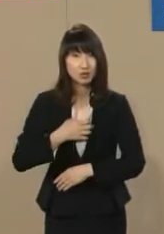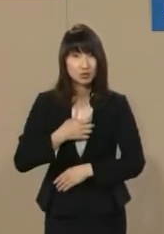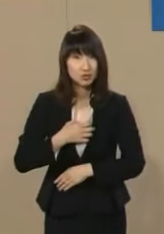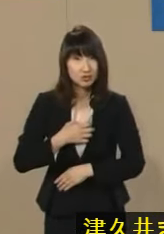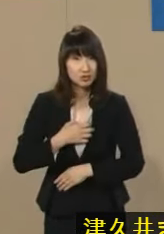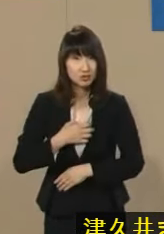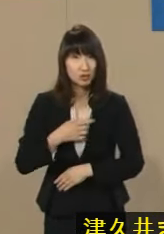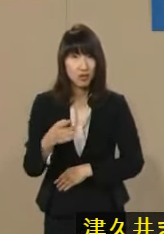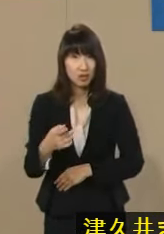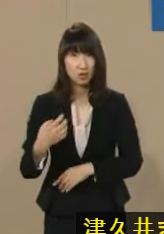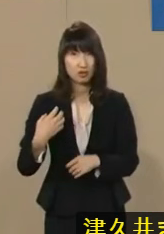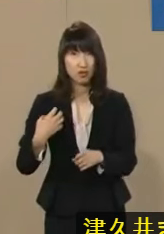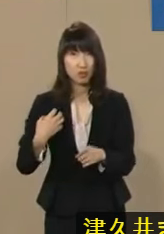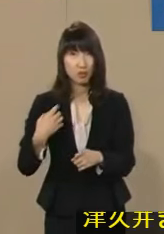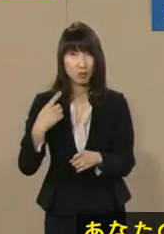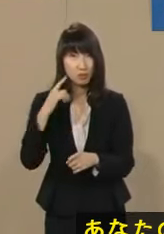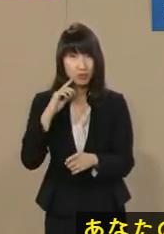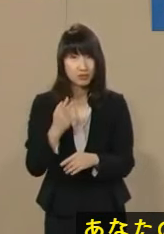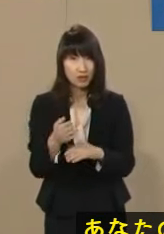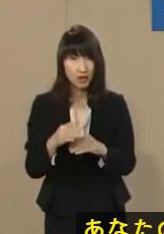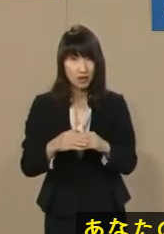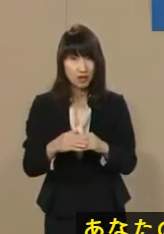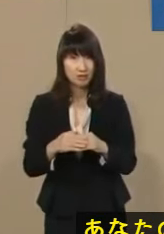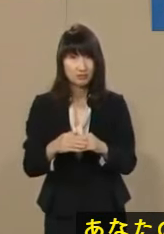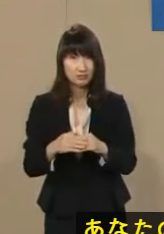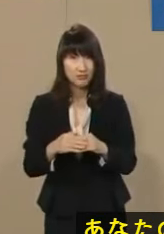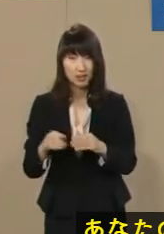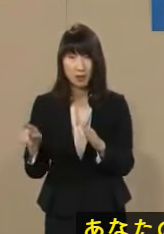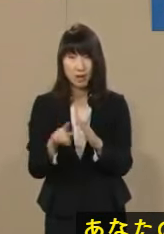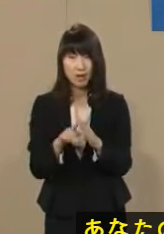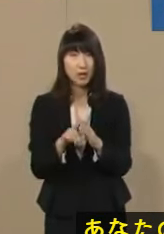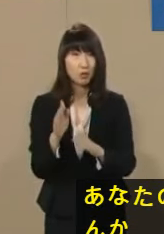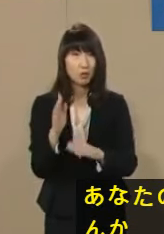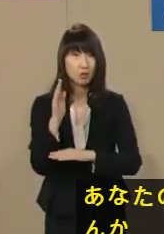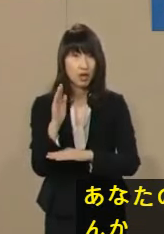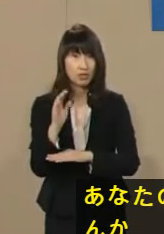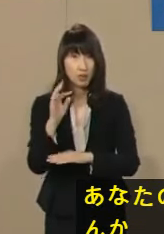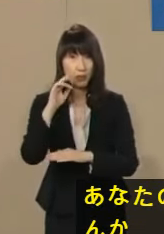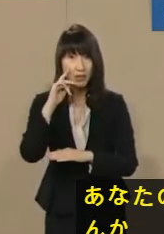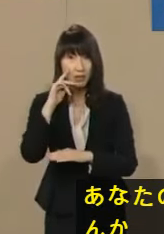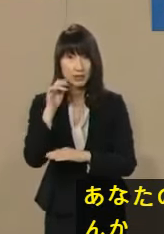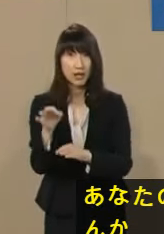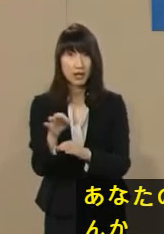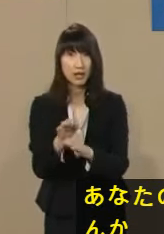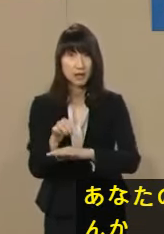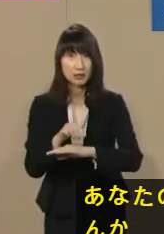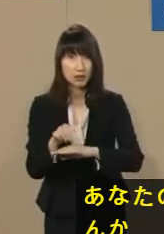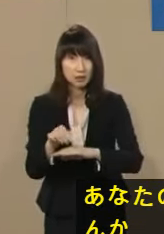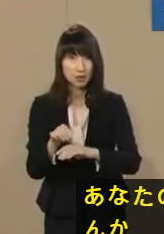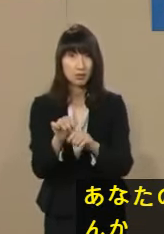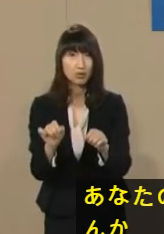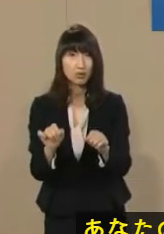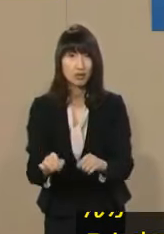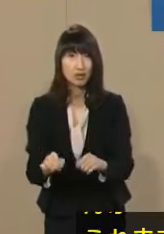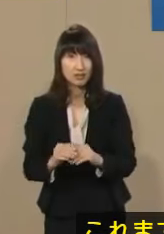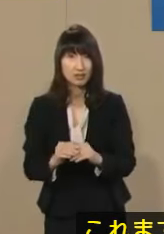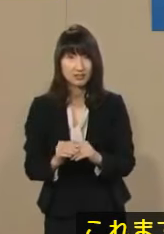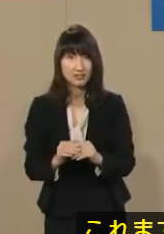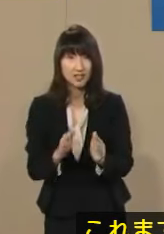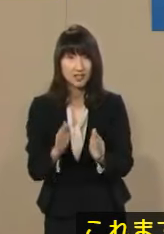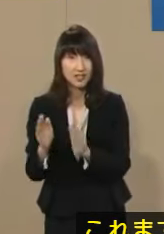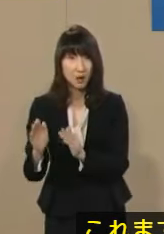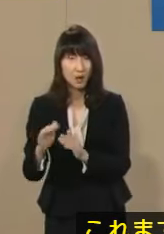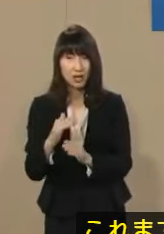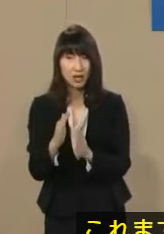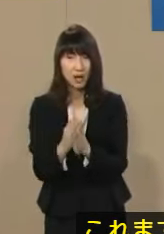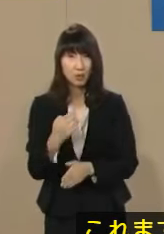あなたのせいにされてませんか。これまでの政治による間違った経済政策と構造上の問題です。では、